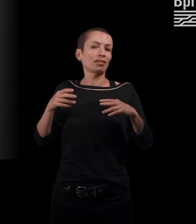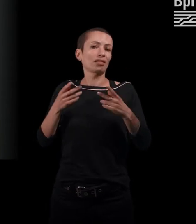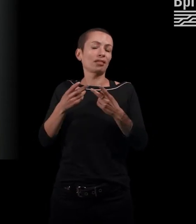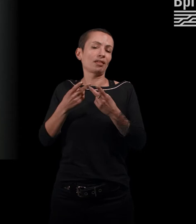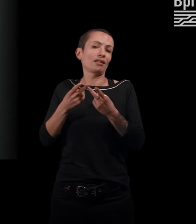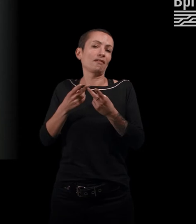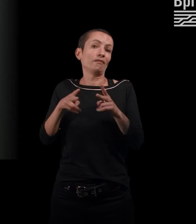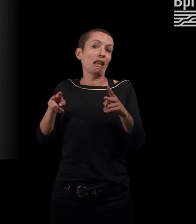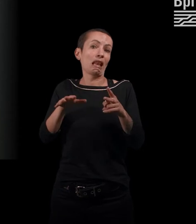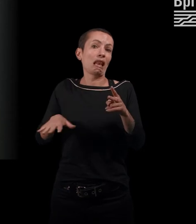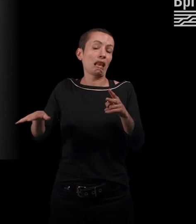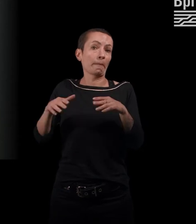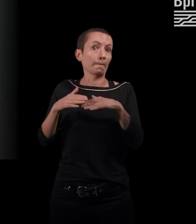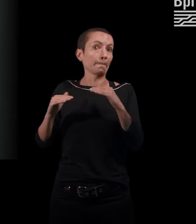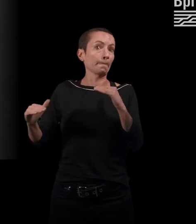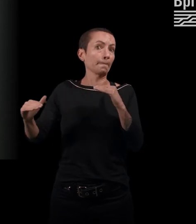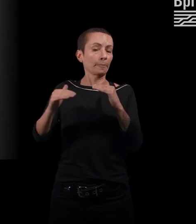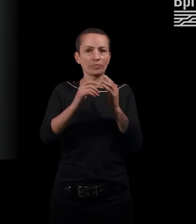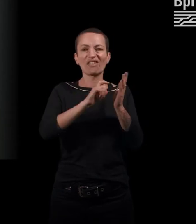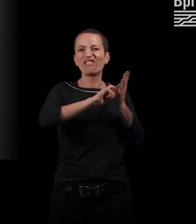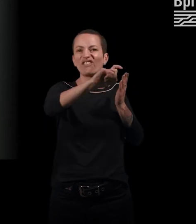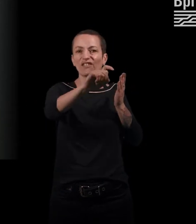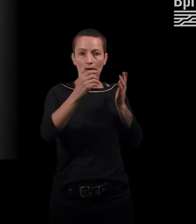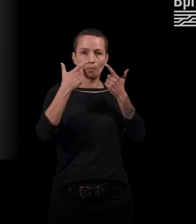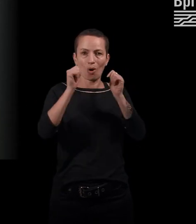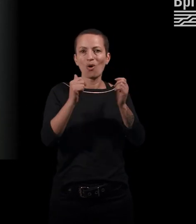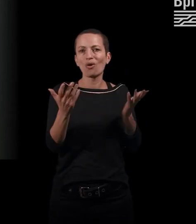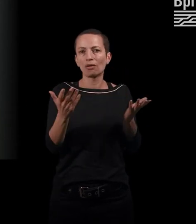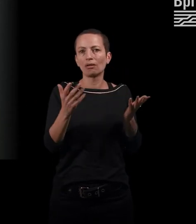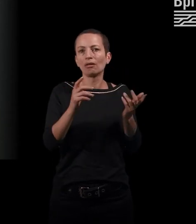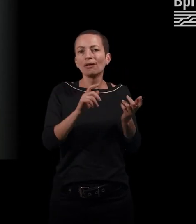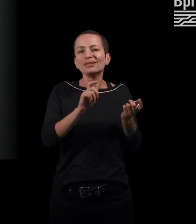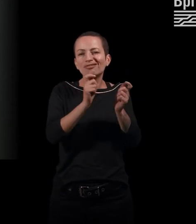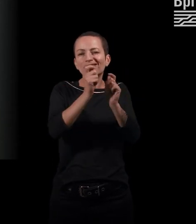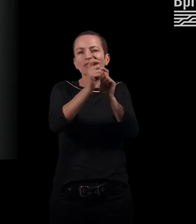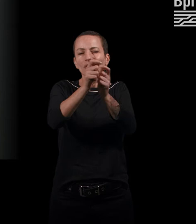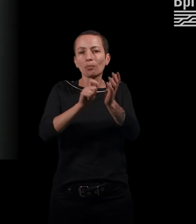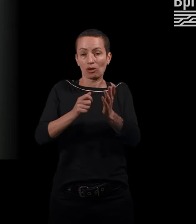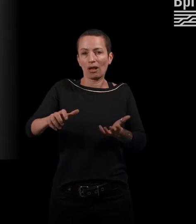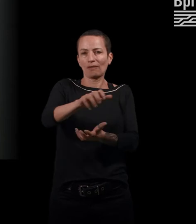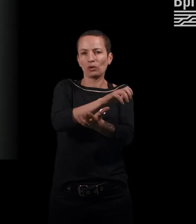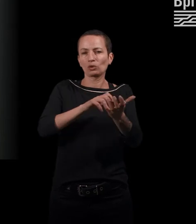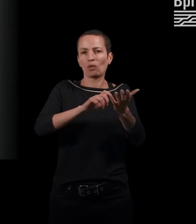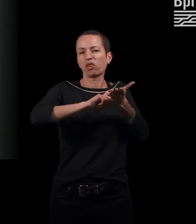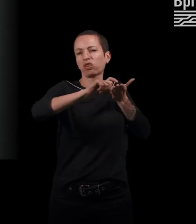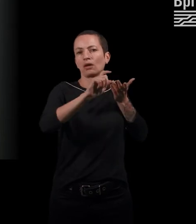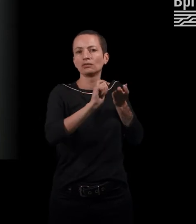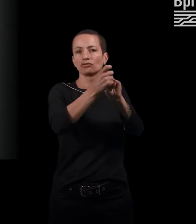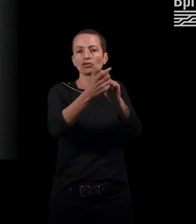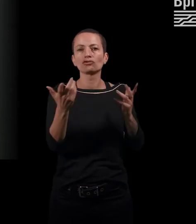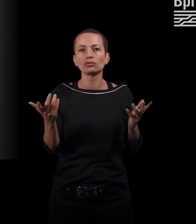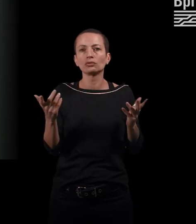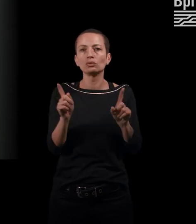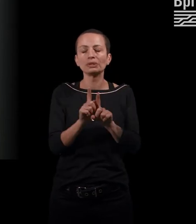vide qui est redevenu ce centre-ville, les tags sont encore là et ils parlent et ils ont évolué pendant la révolution.